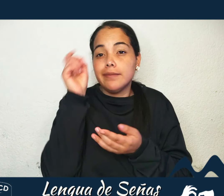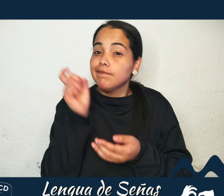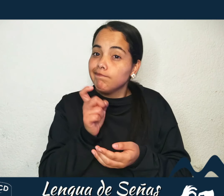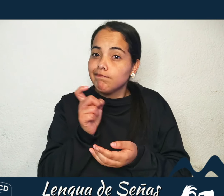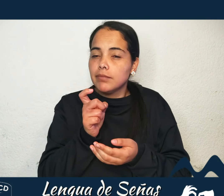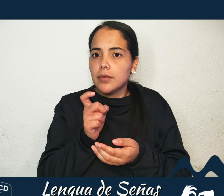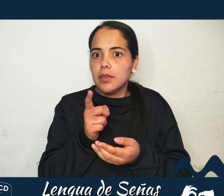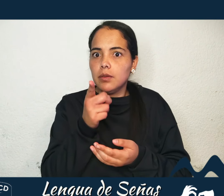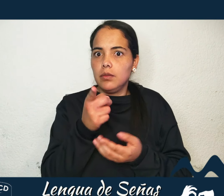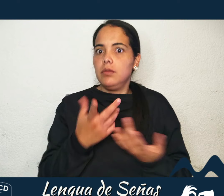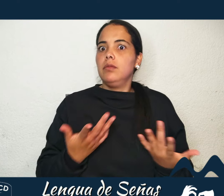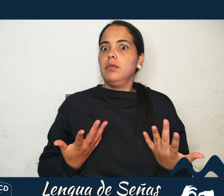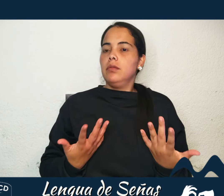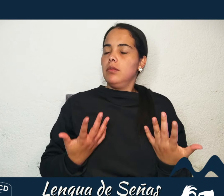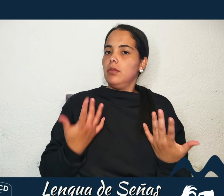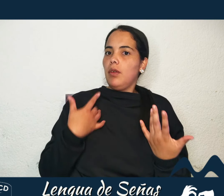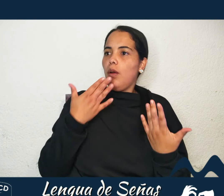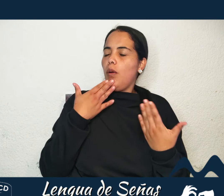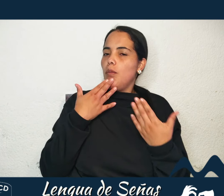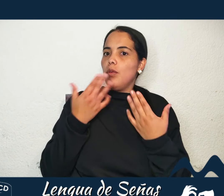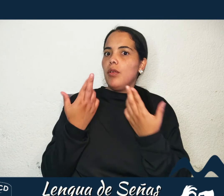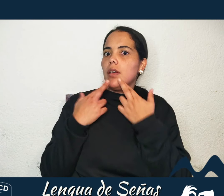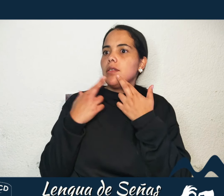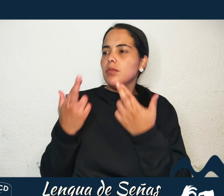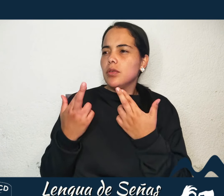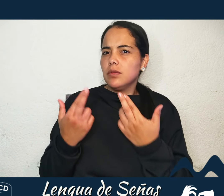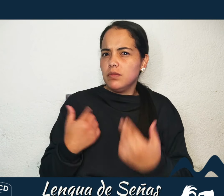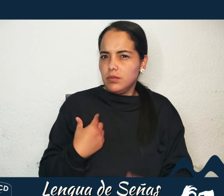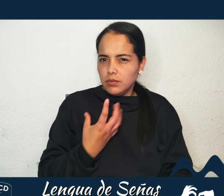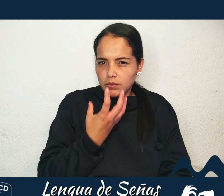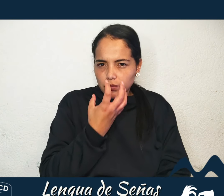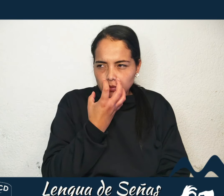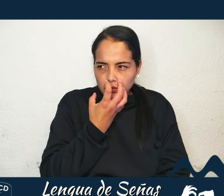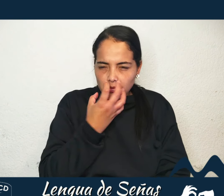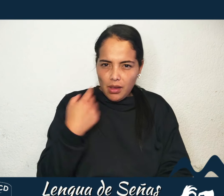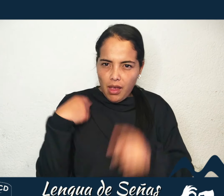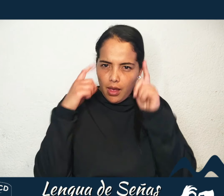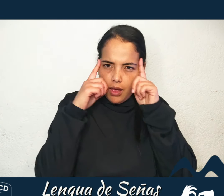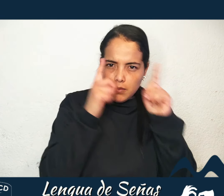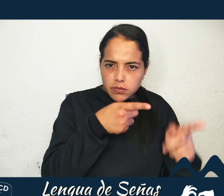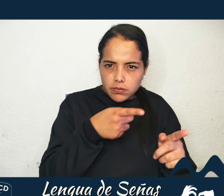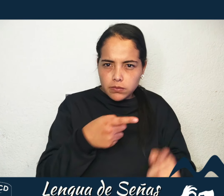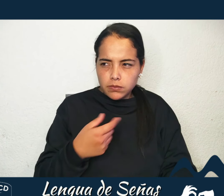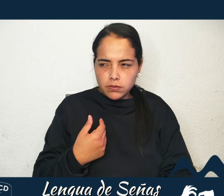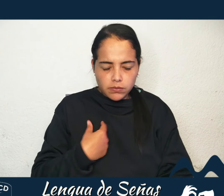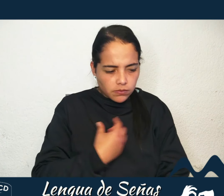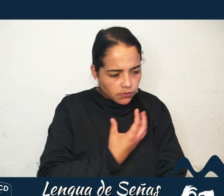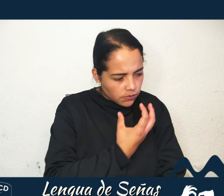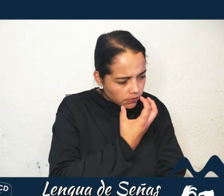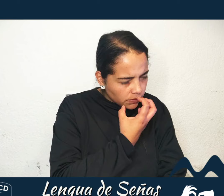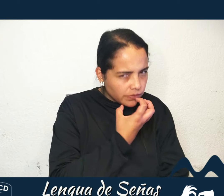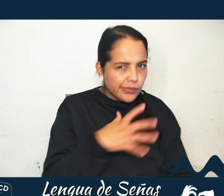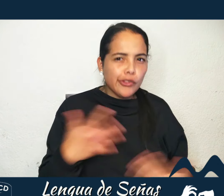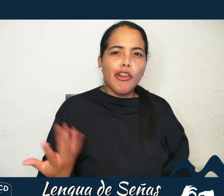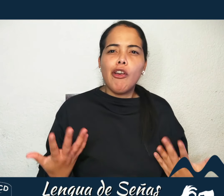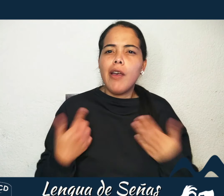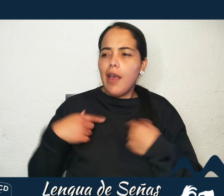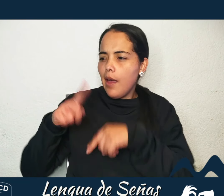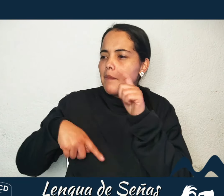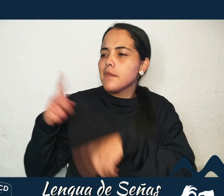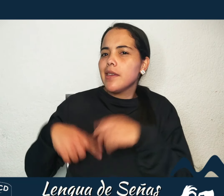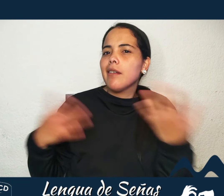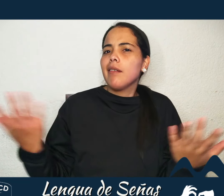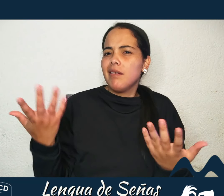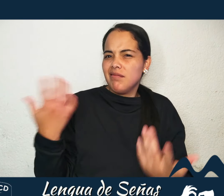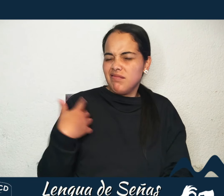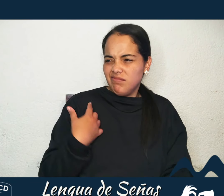usted? Yo creo que muchos de nosotros realmente nos molestaríamos, diríamos, sí, ¿cómo no? ¿Dónde está tu amor que no